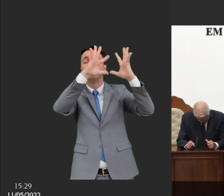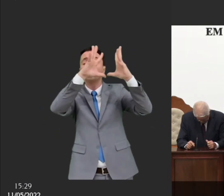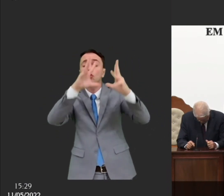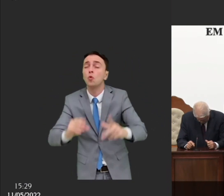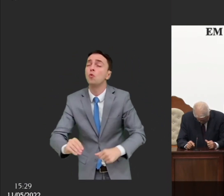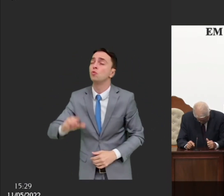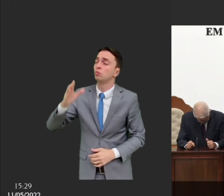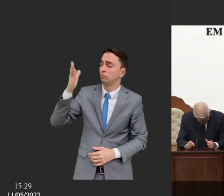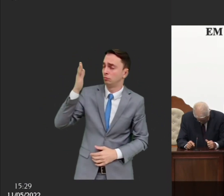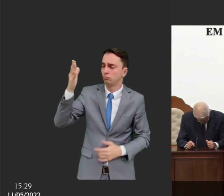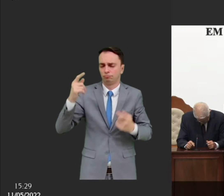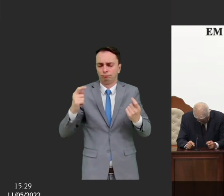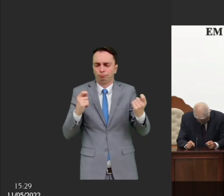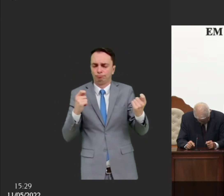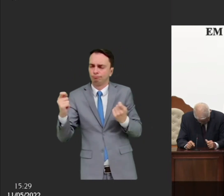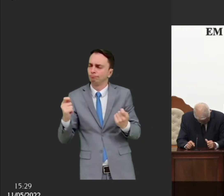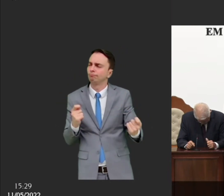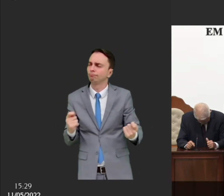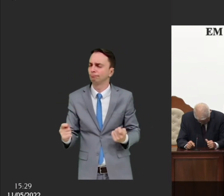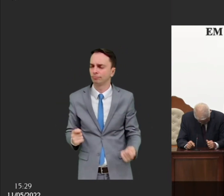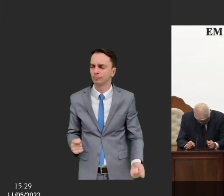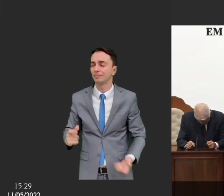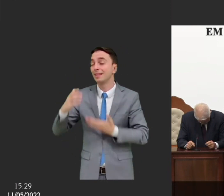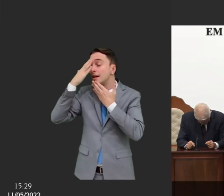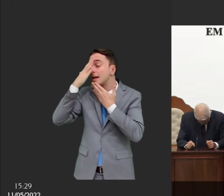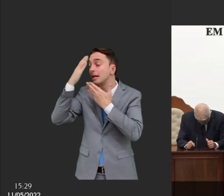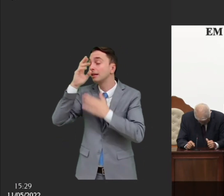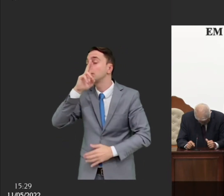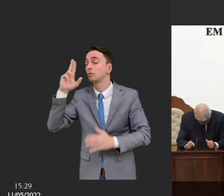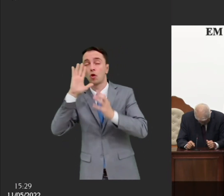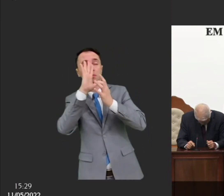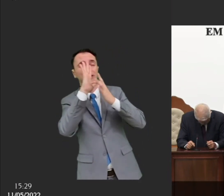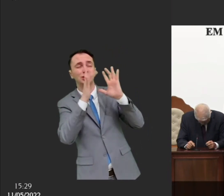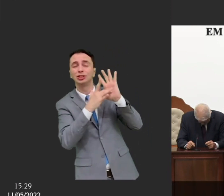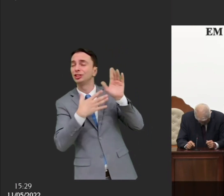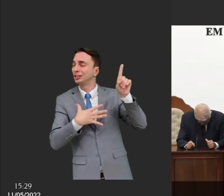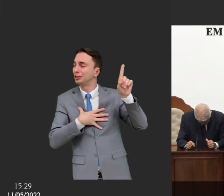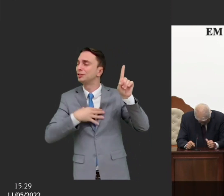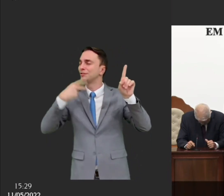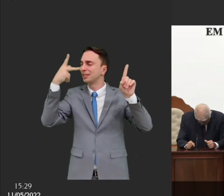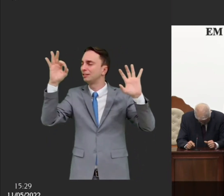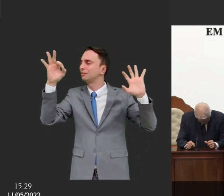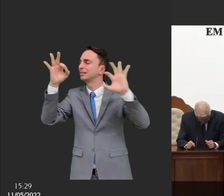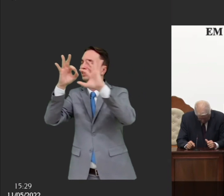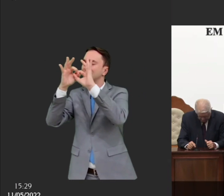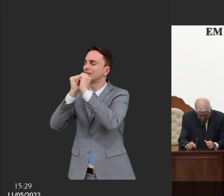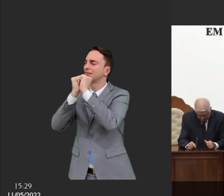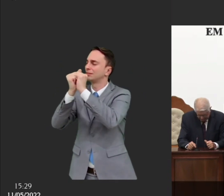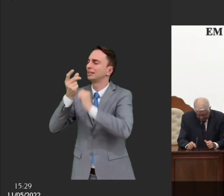mãos. Graças te damos por tudo, no nome de Jesus, teu Filho, bendito eternamente.